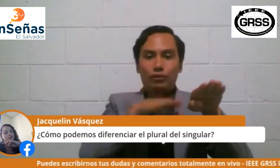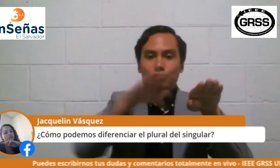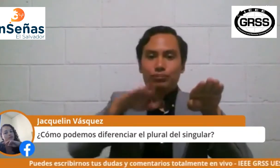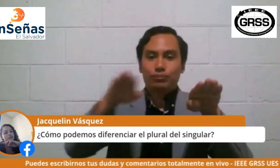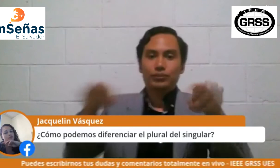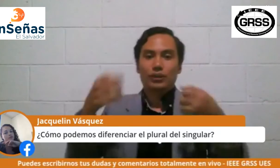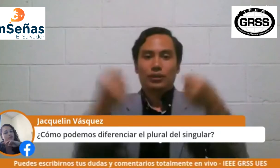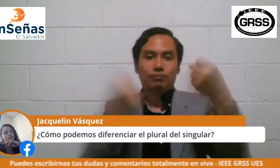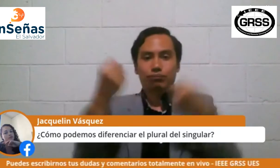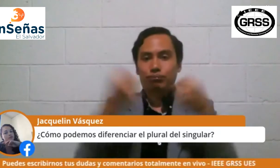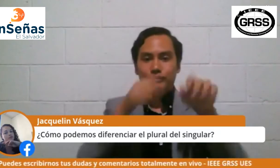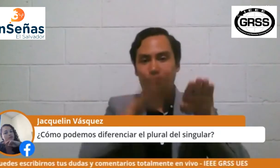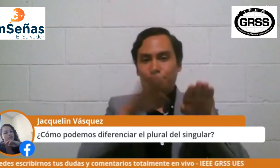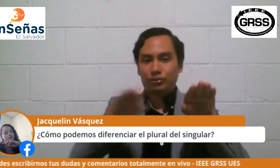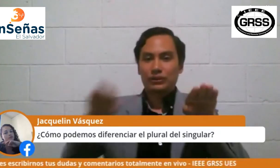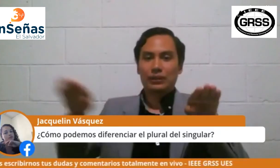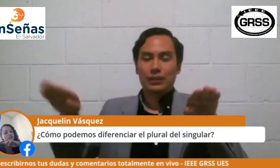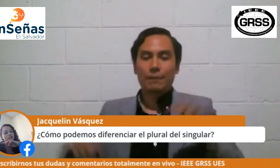carros,